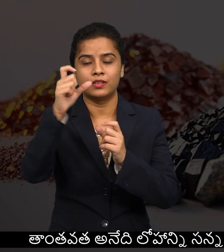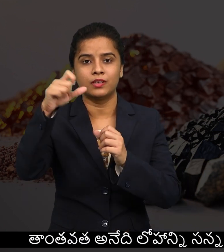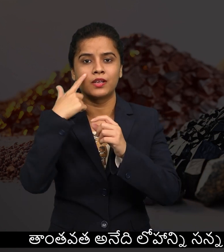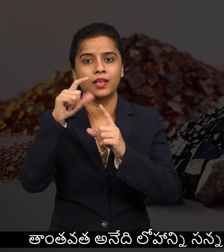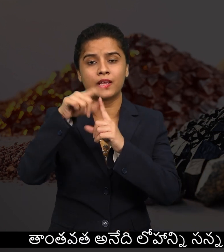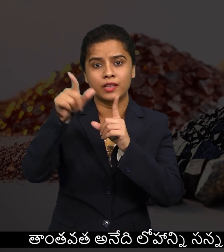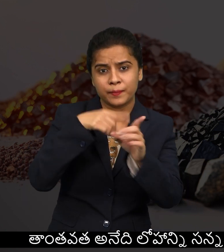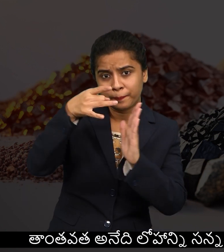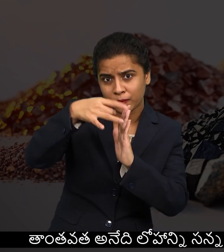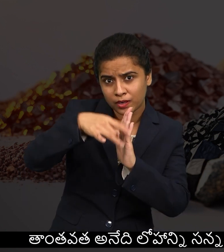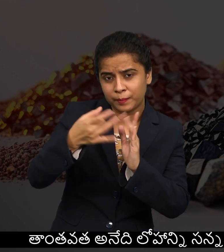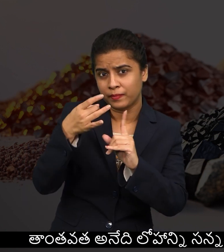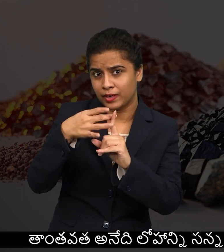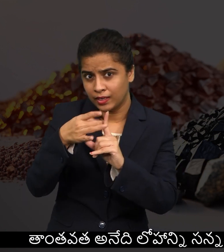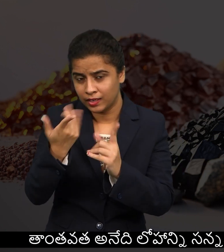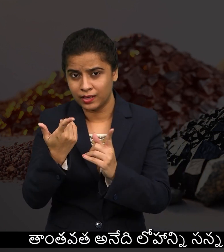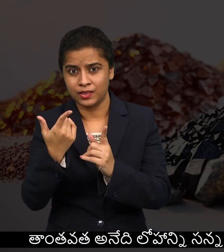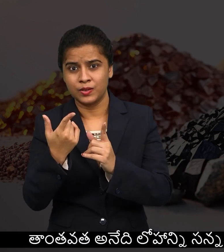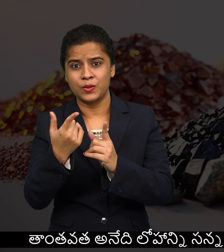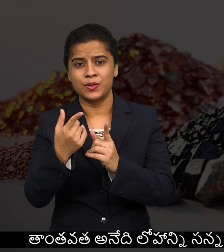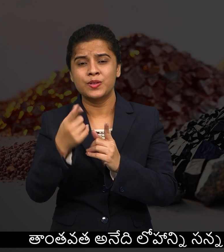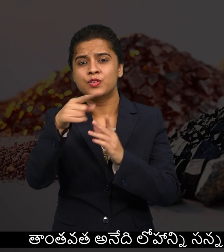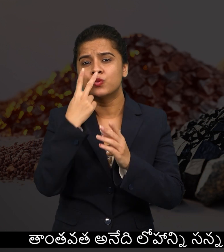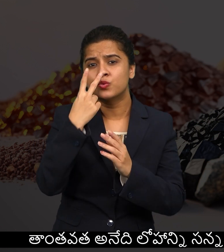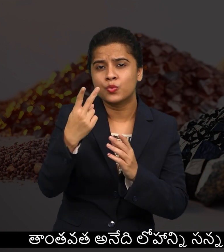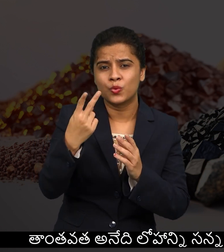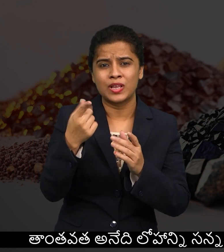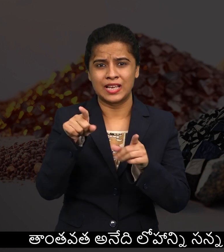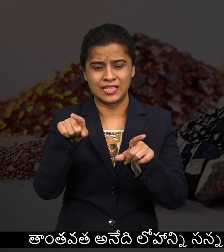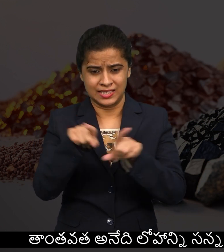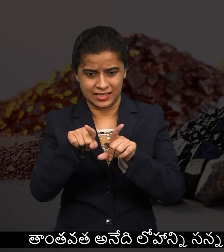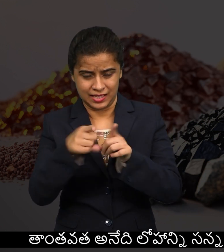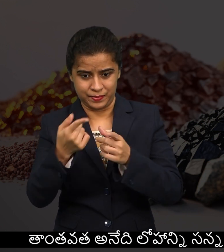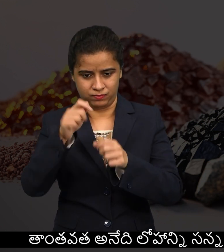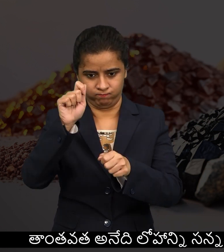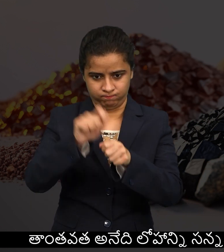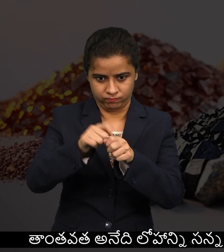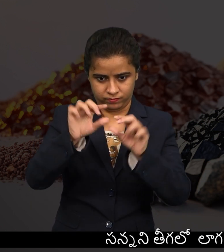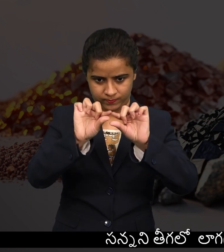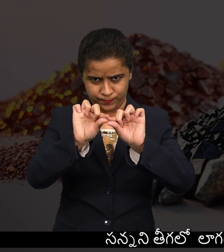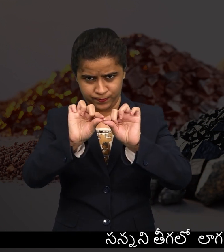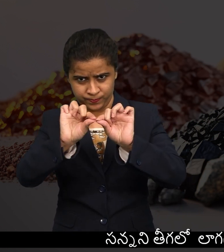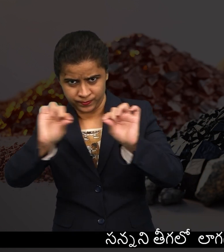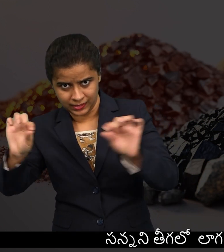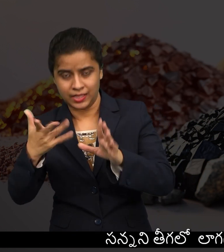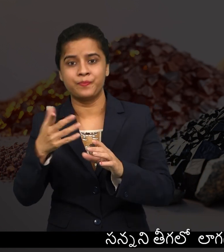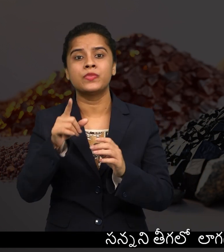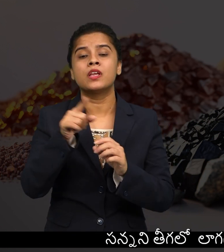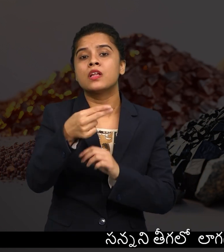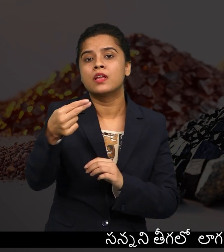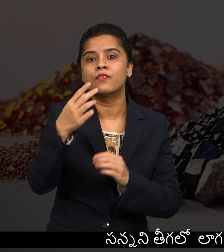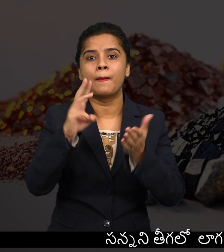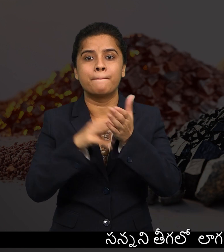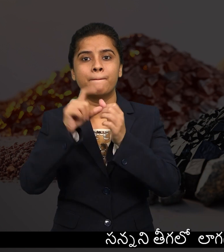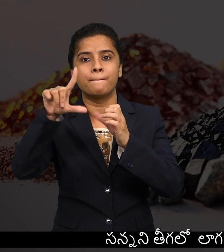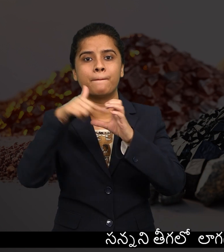తాంతవత అనేది లోహాన్ని సన్నని షీట్లోకి మార్చగలిగే లక్షణం మరియు లోహాన్ని సన్నని తీగలో